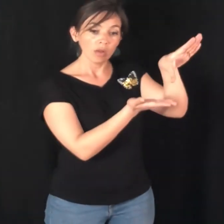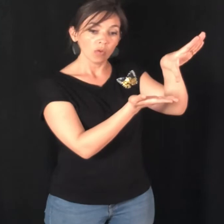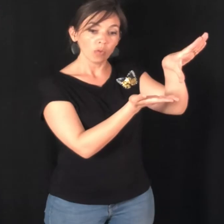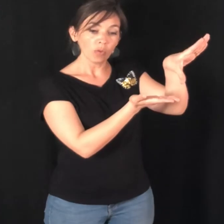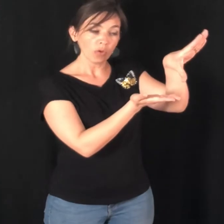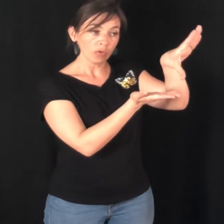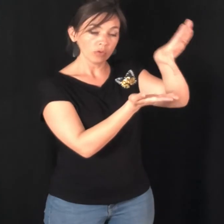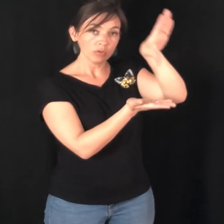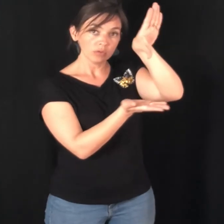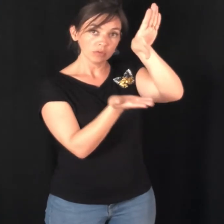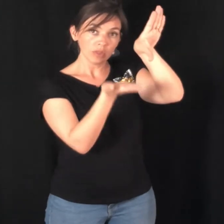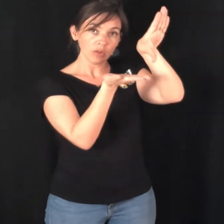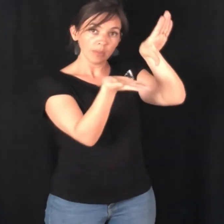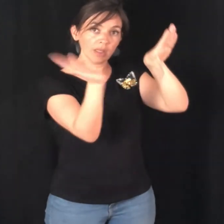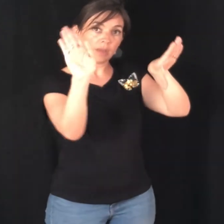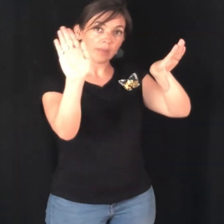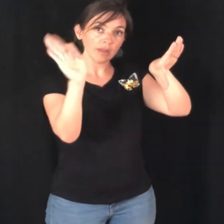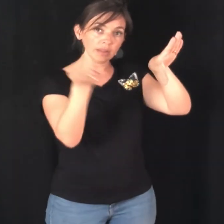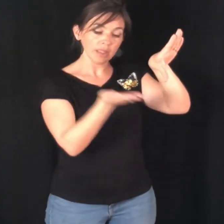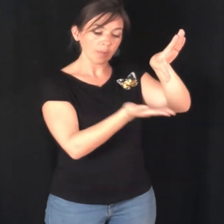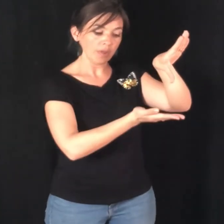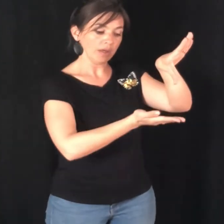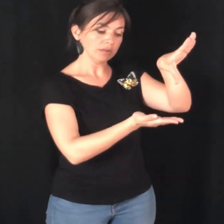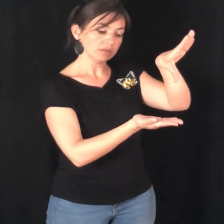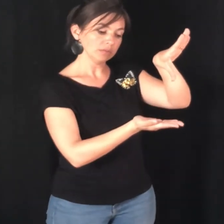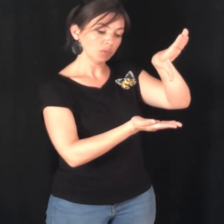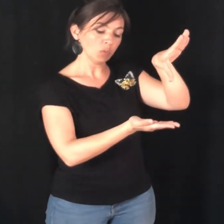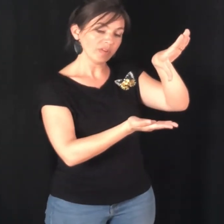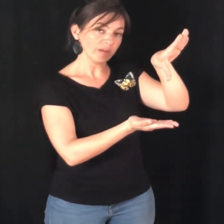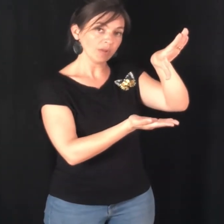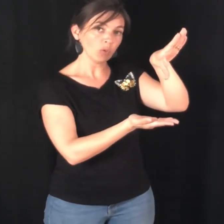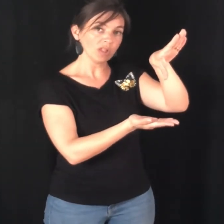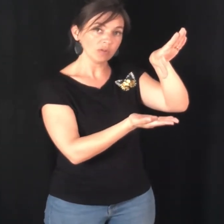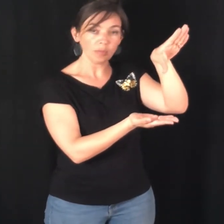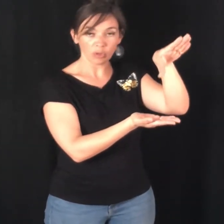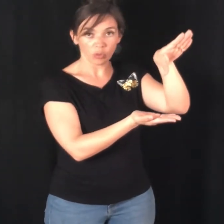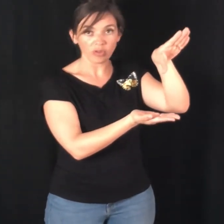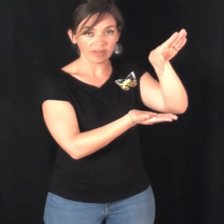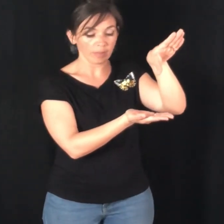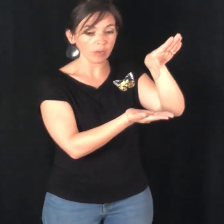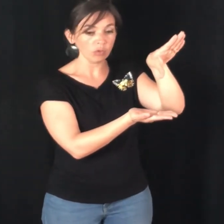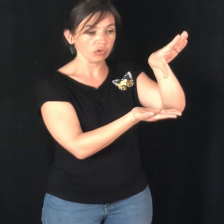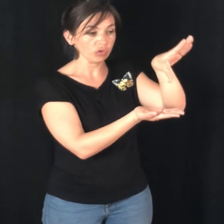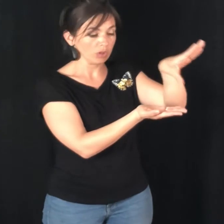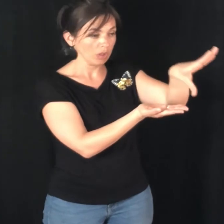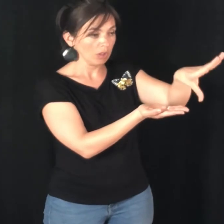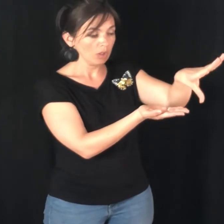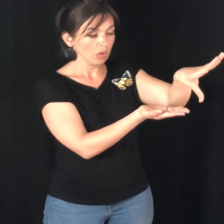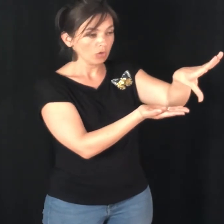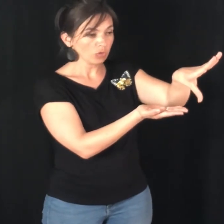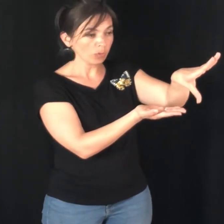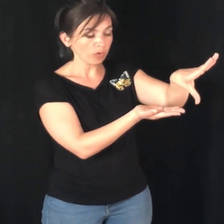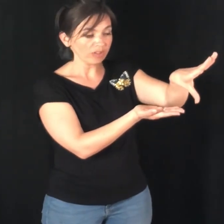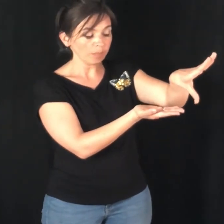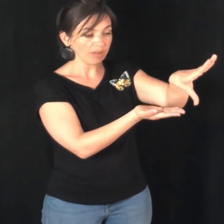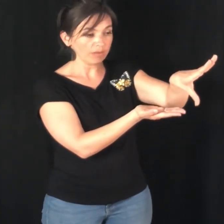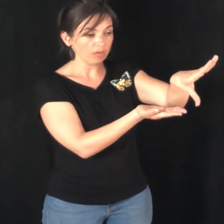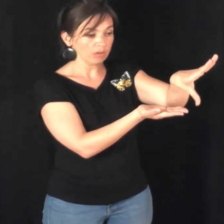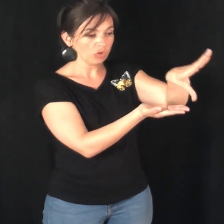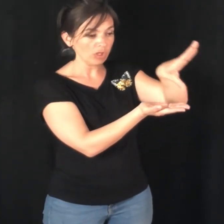On prend. Il y une main. La main qui est plat. Donc moi c'est la main droite. Mais pour les droitiers c la main gauche. Je prends cette personne et je la